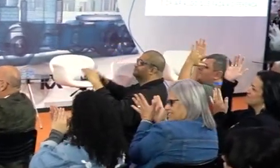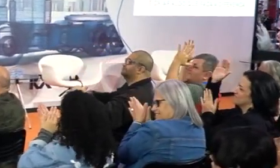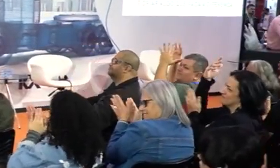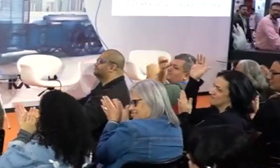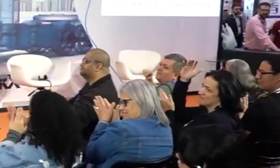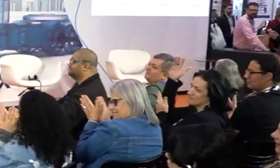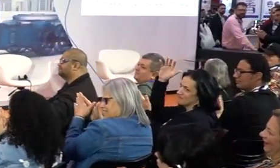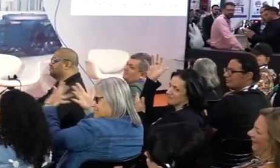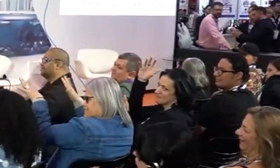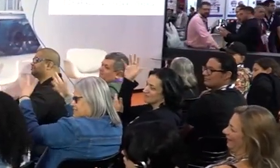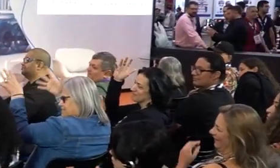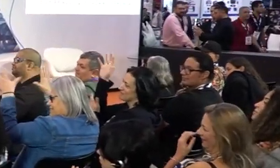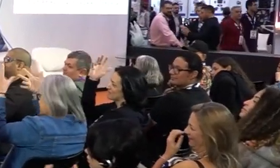vibração desse barulho